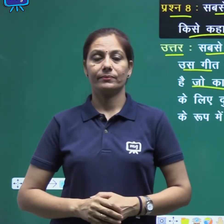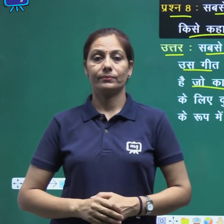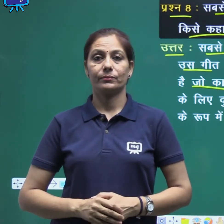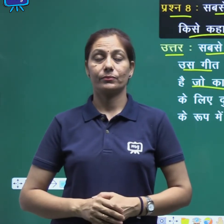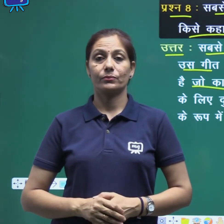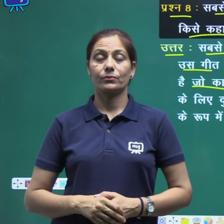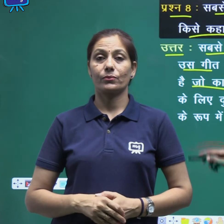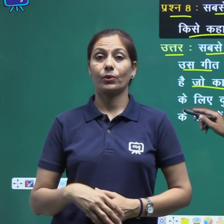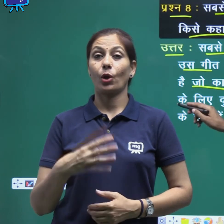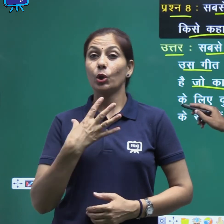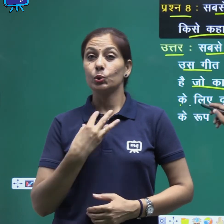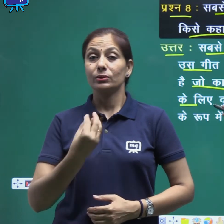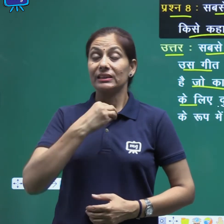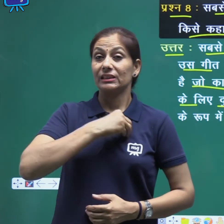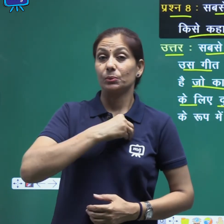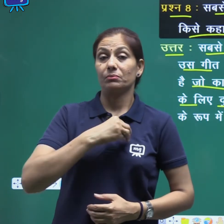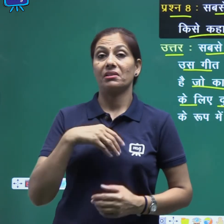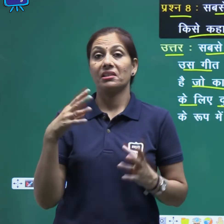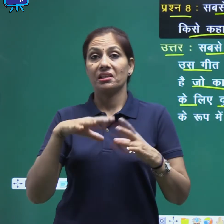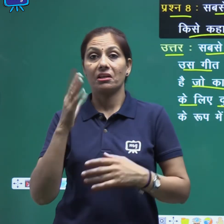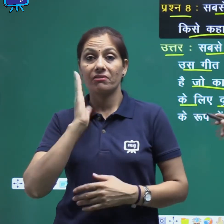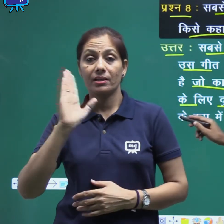दुख भरी कविता के रूप में